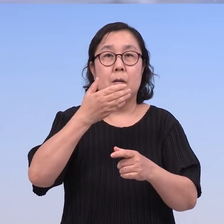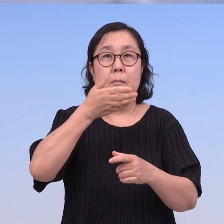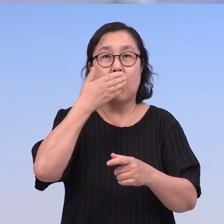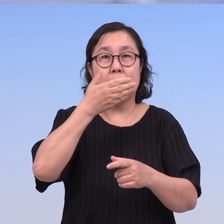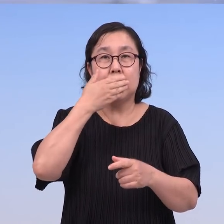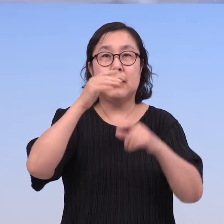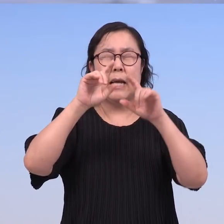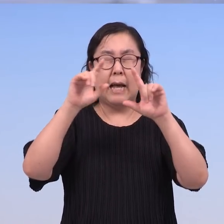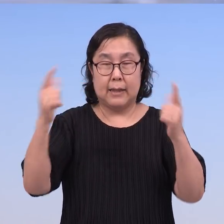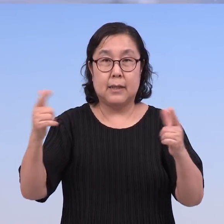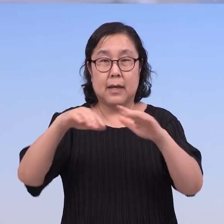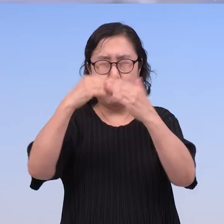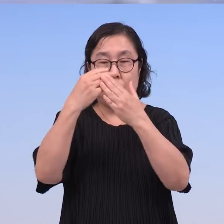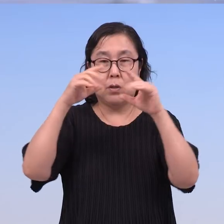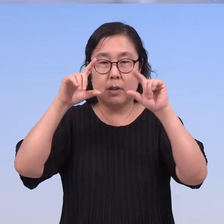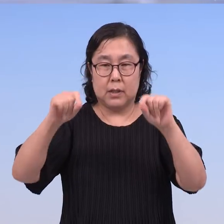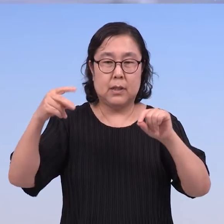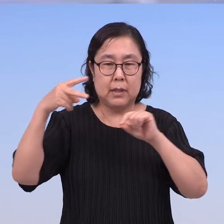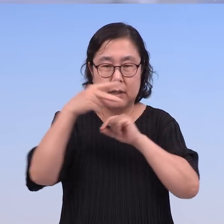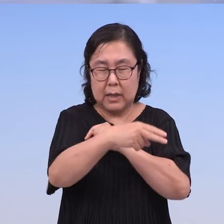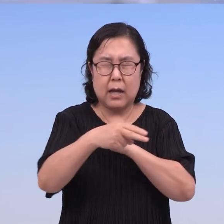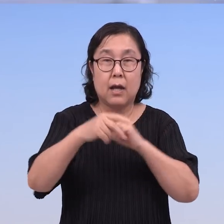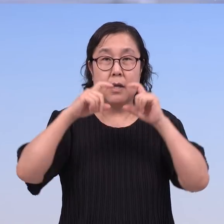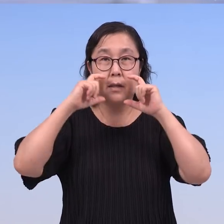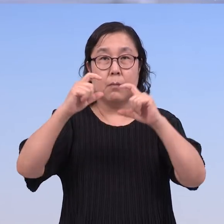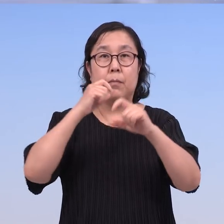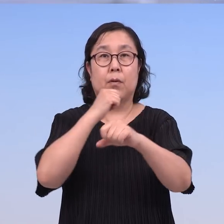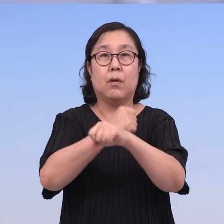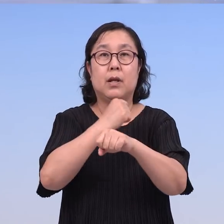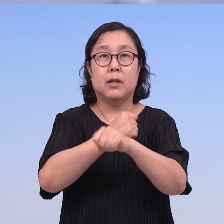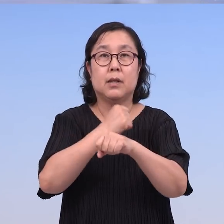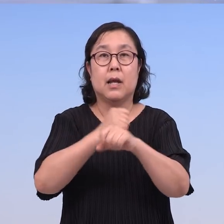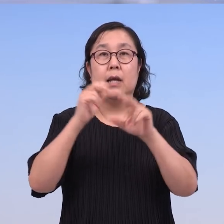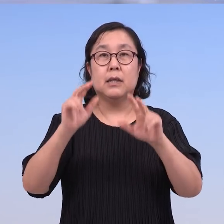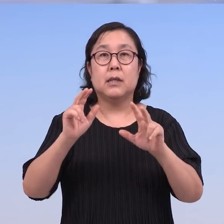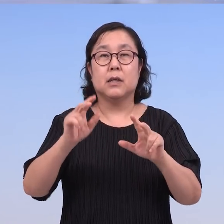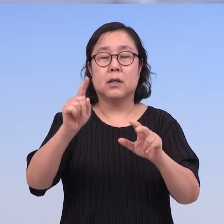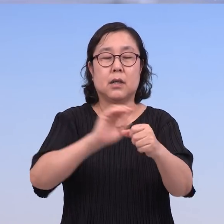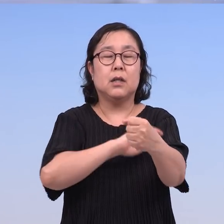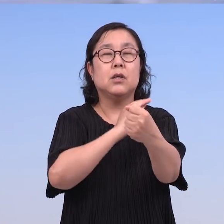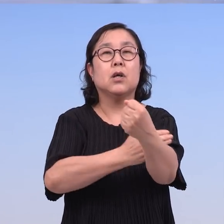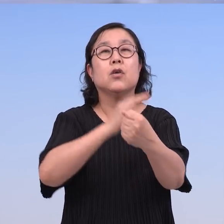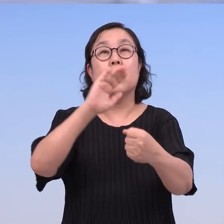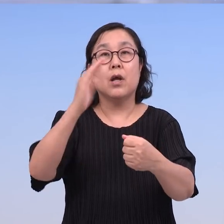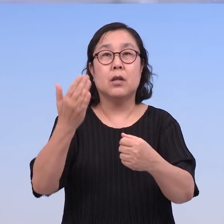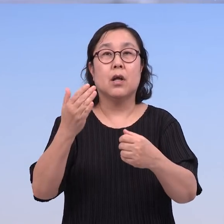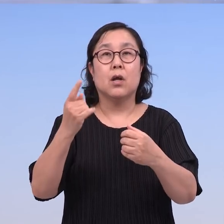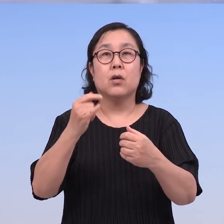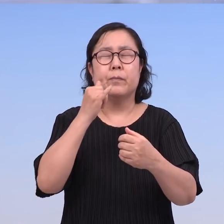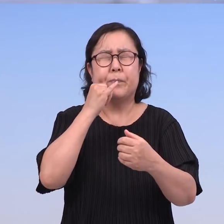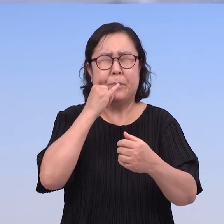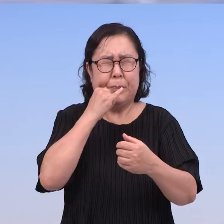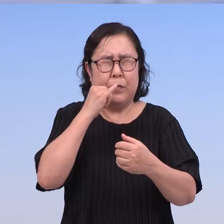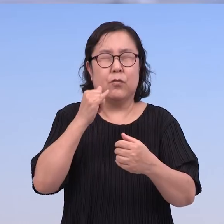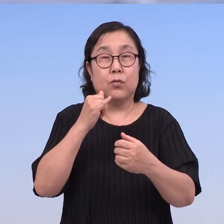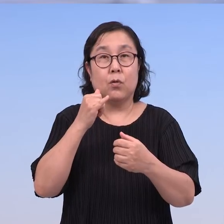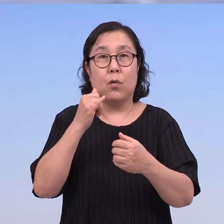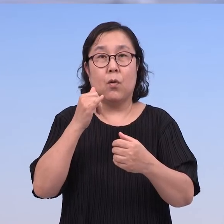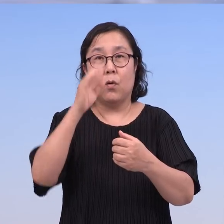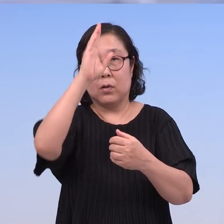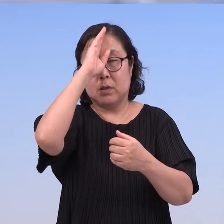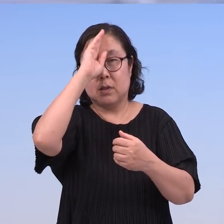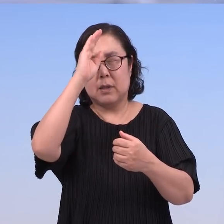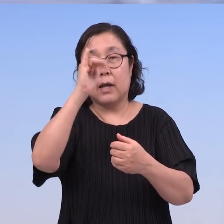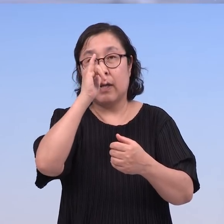오늘 이후로 나는 다 끊을 것이다. 그렇게 딱 선포했는데 진짜 그게 능력이더라고요. 중독 증세를 보이던